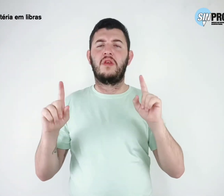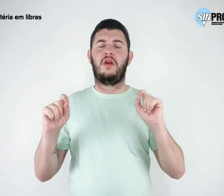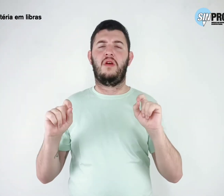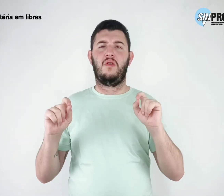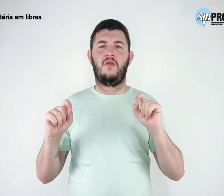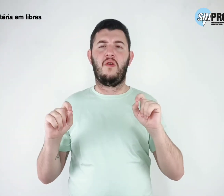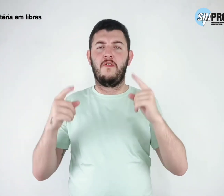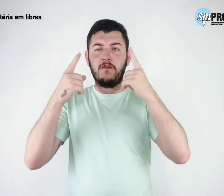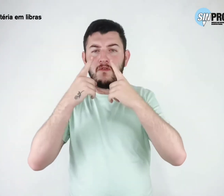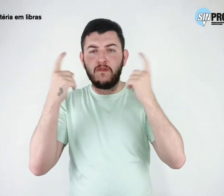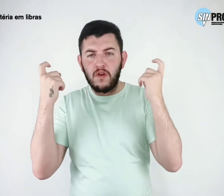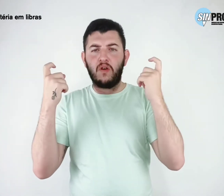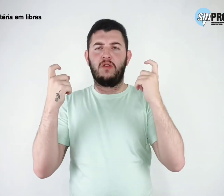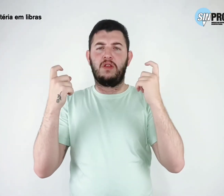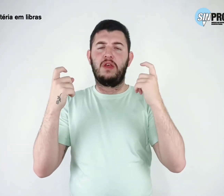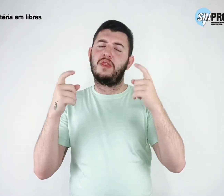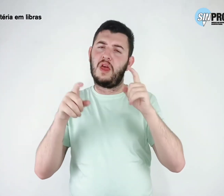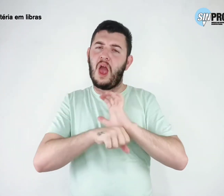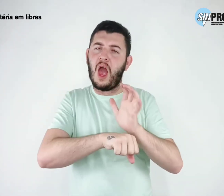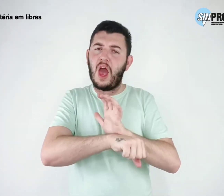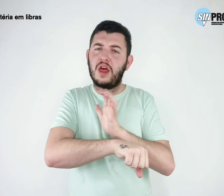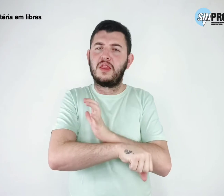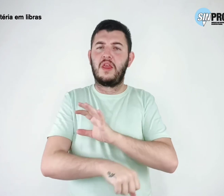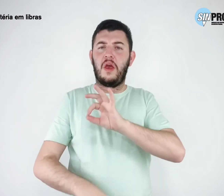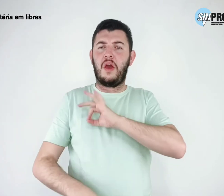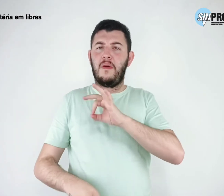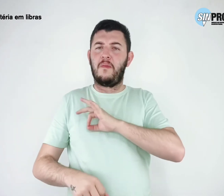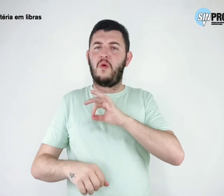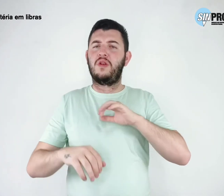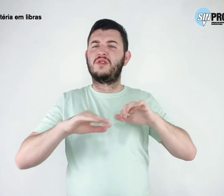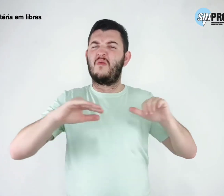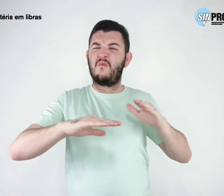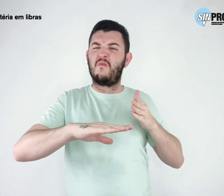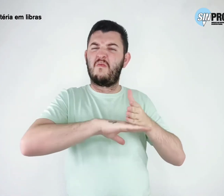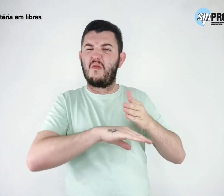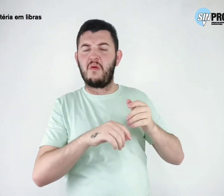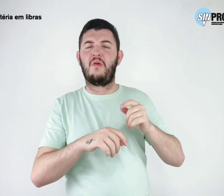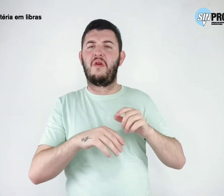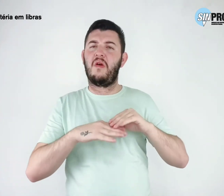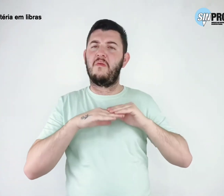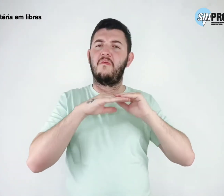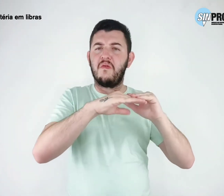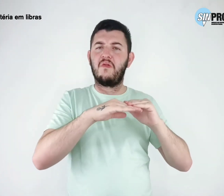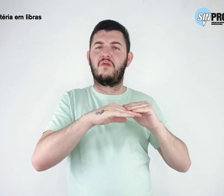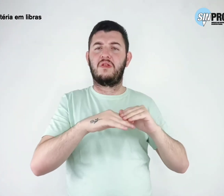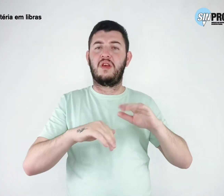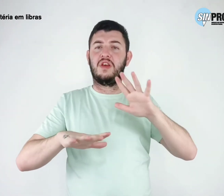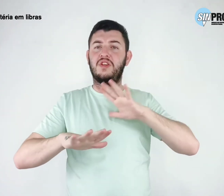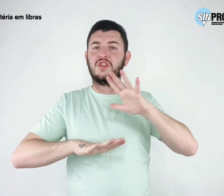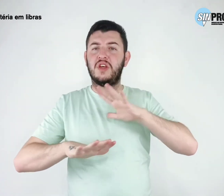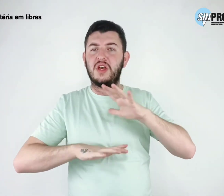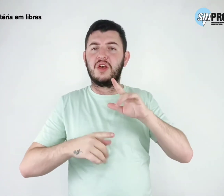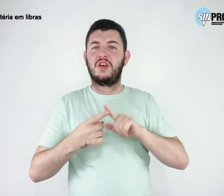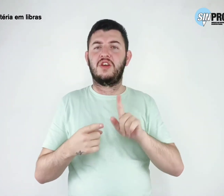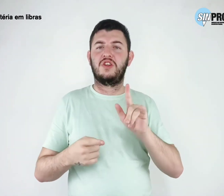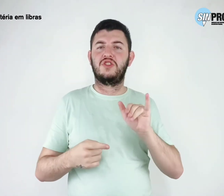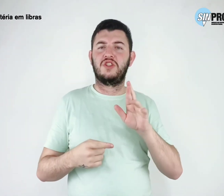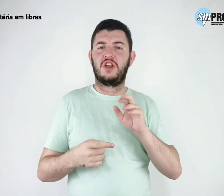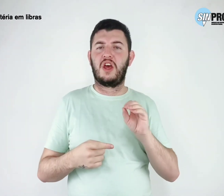e racistas praticados pela polícia na região de Águas Lindas, Girassol, Cocalzinho